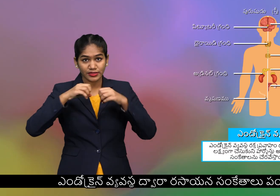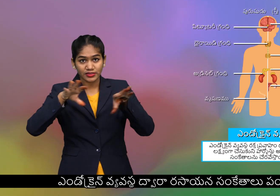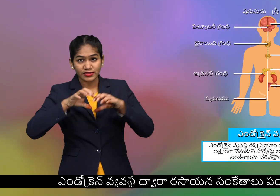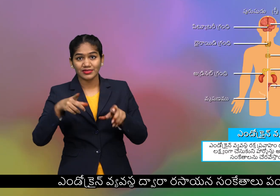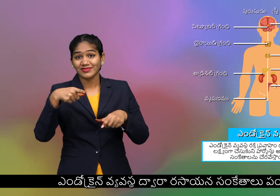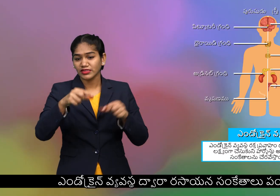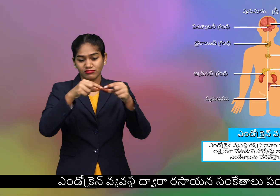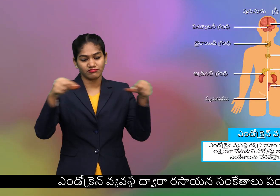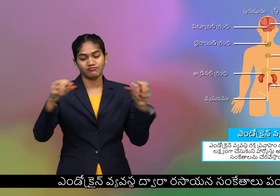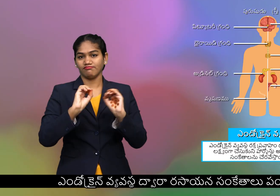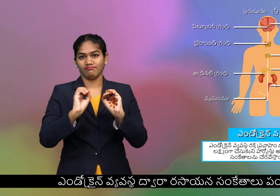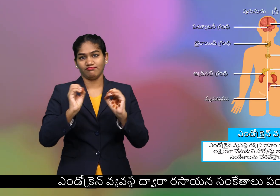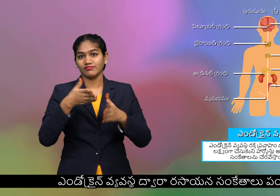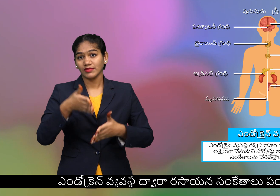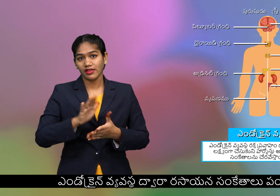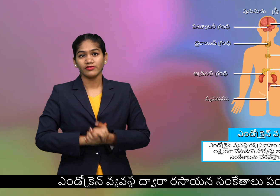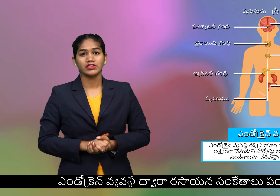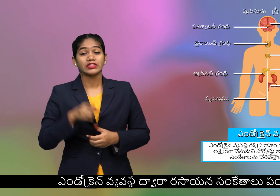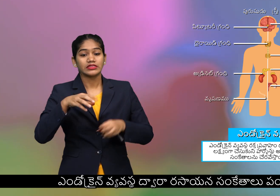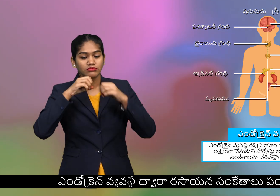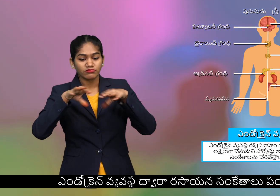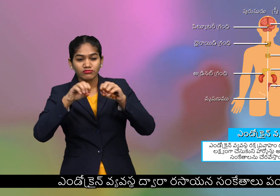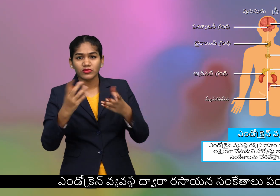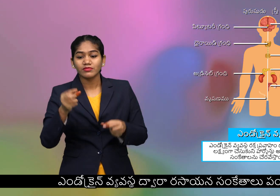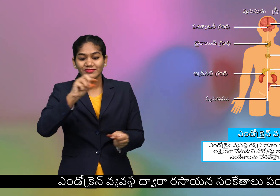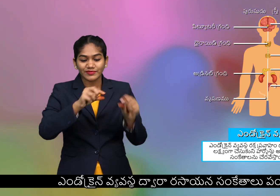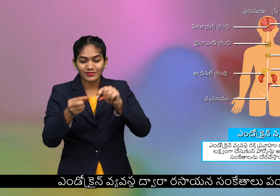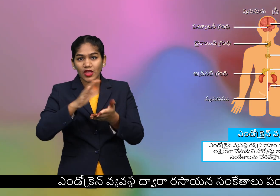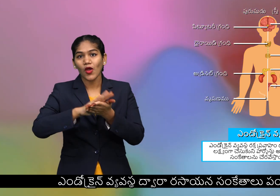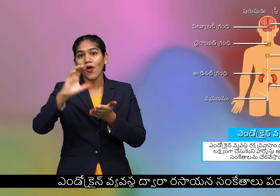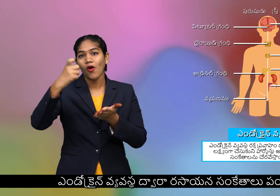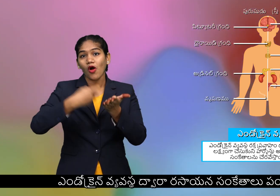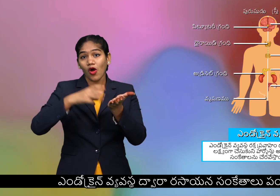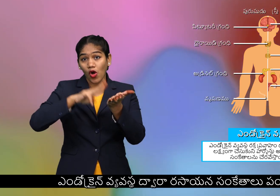ఎండోక్రైన్ వ్యవస్థ ద్వారా రసాయన సంకేతాలు పంపబడతాయి.